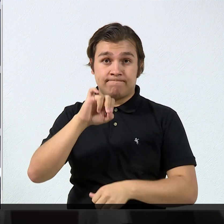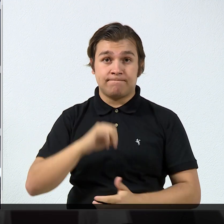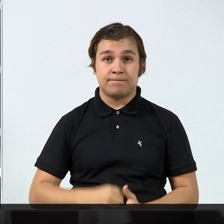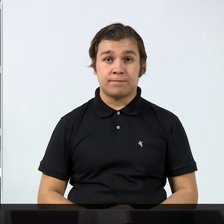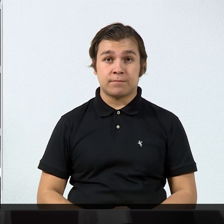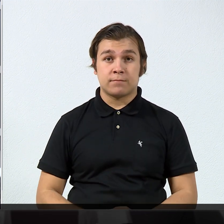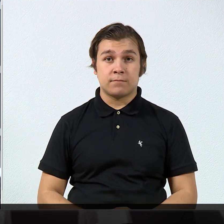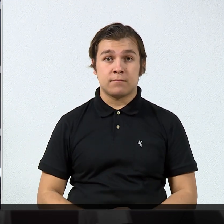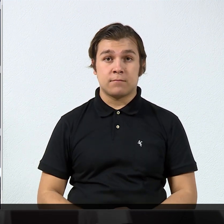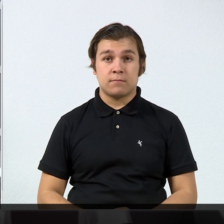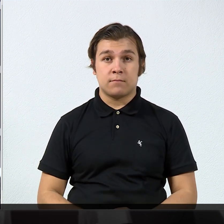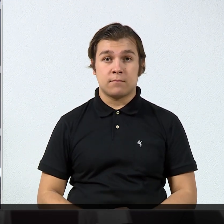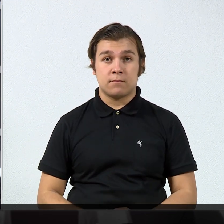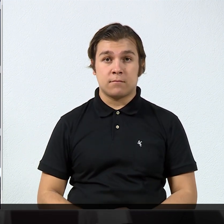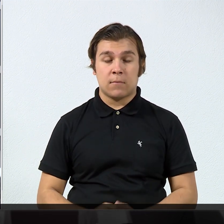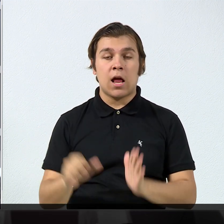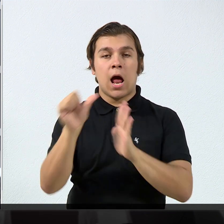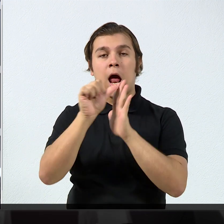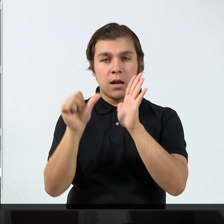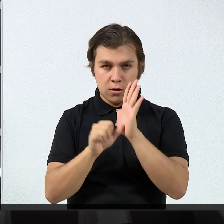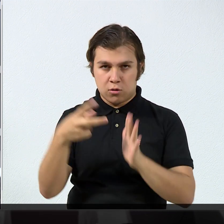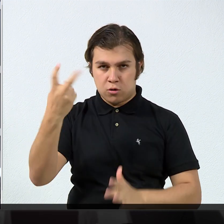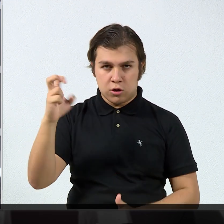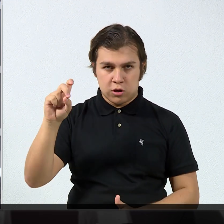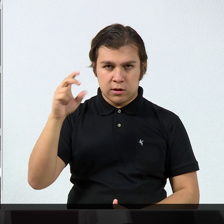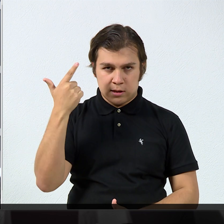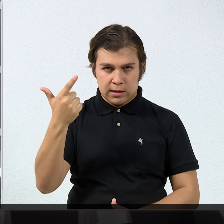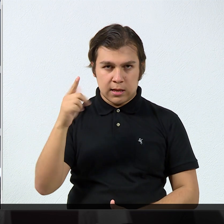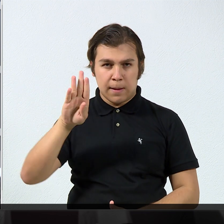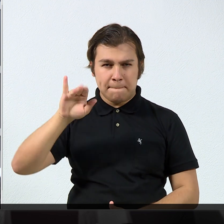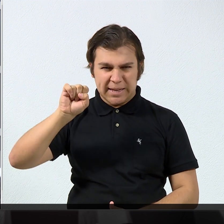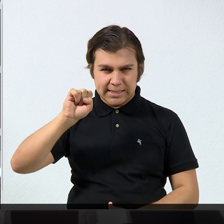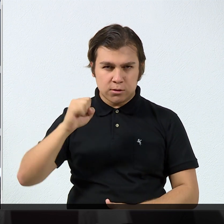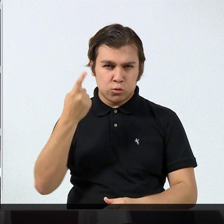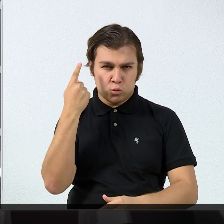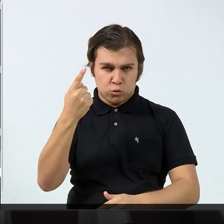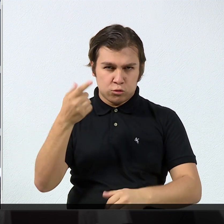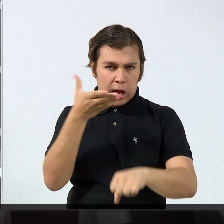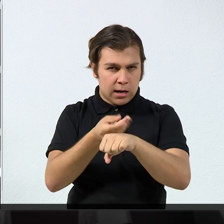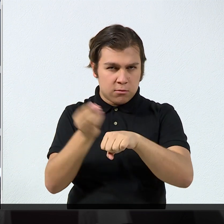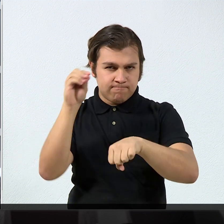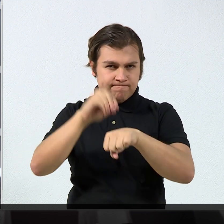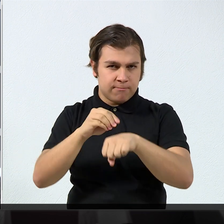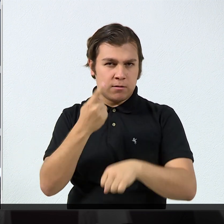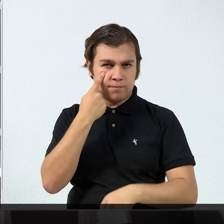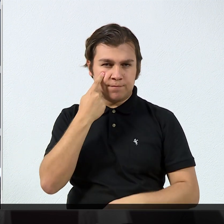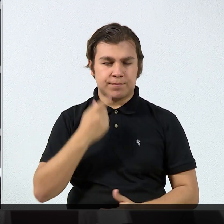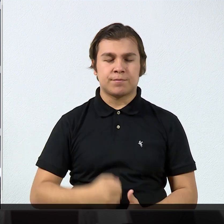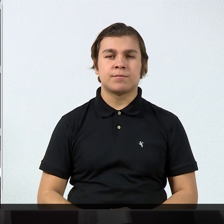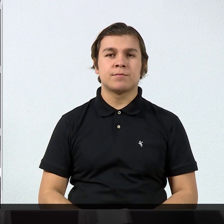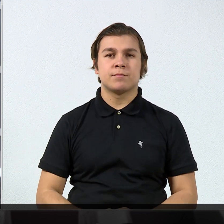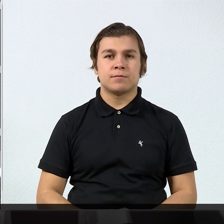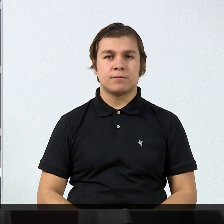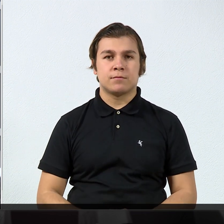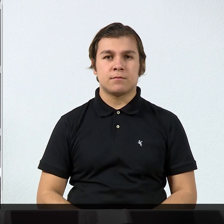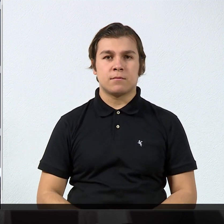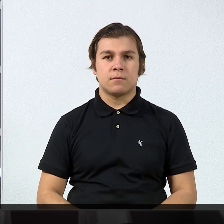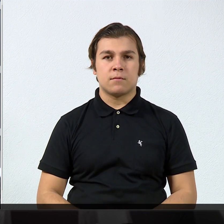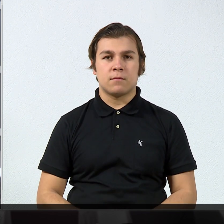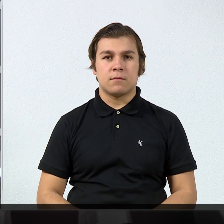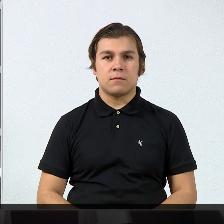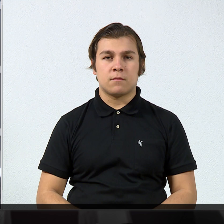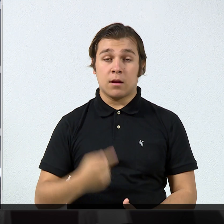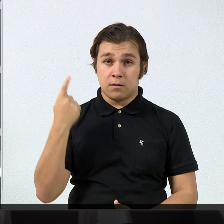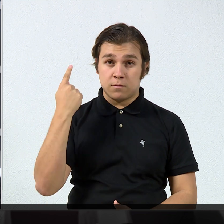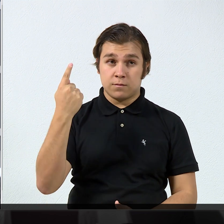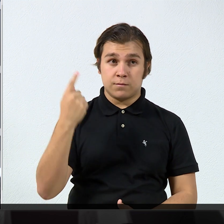Se reforma el artículo 237 bis 1. Artículo 237 bis 1.